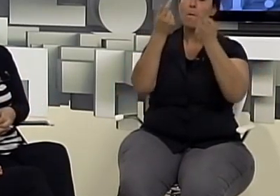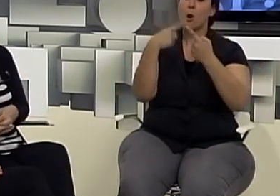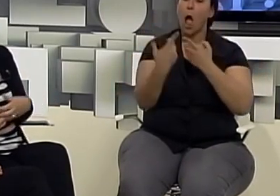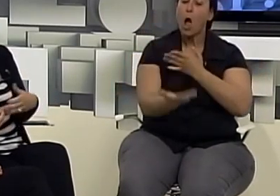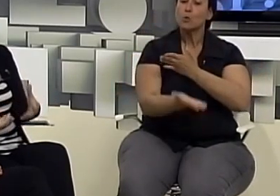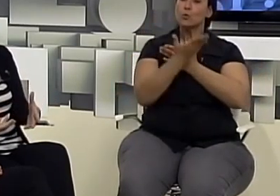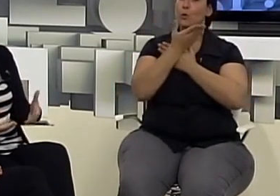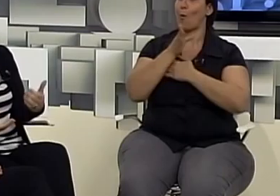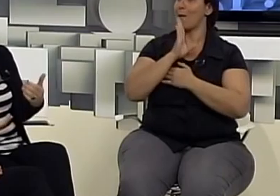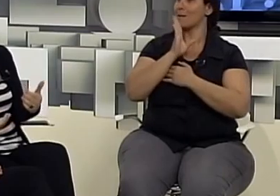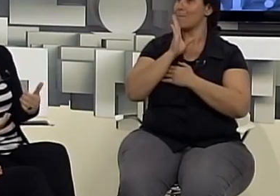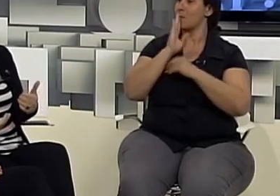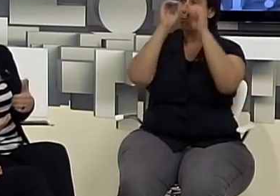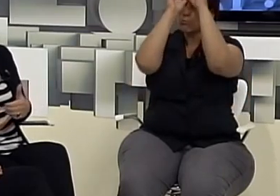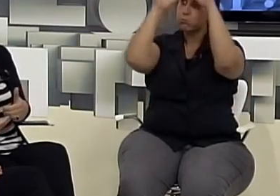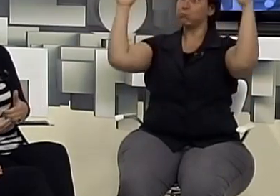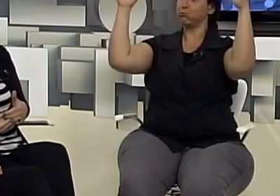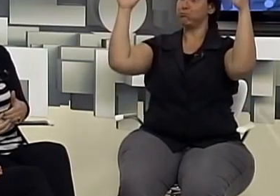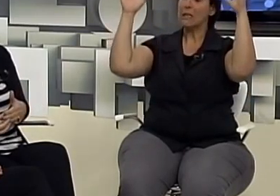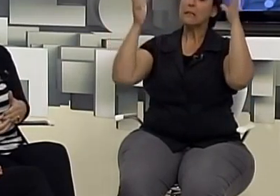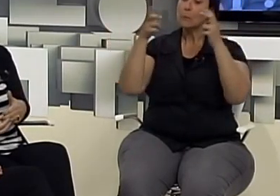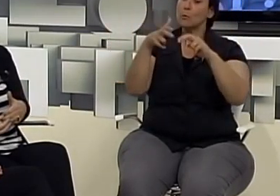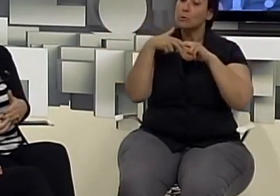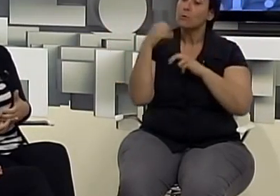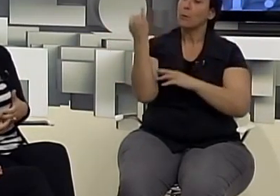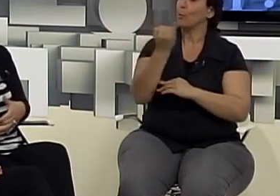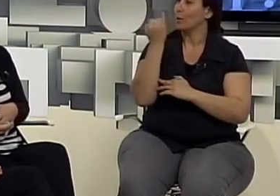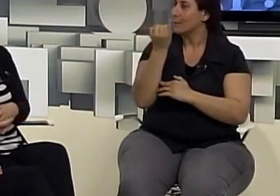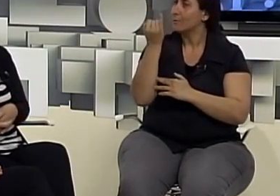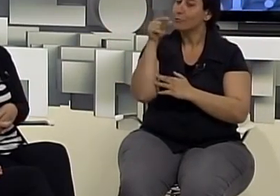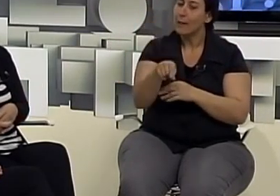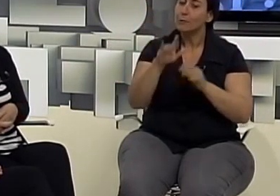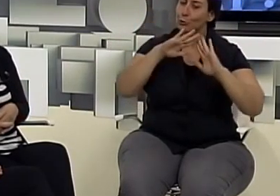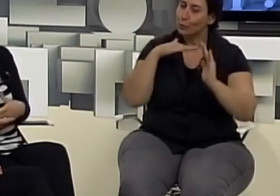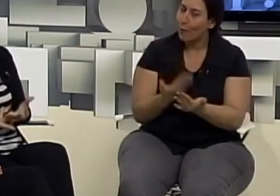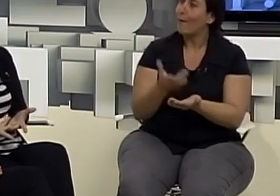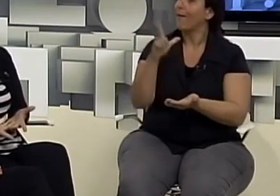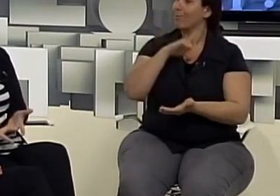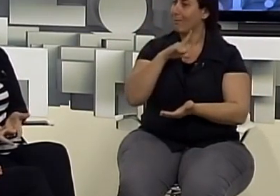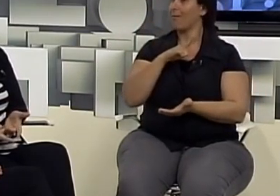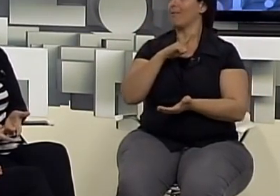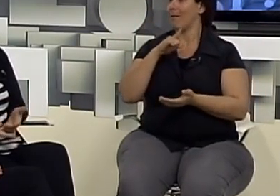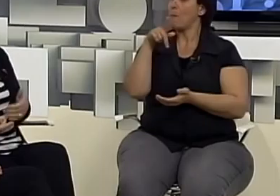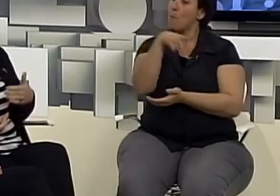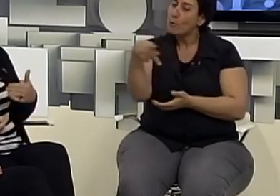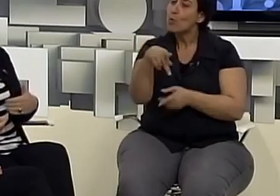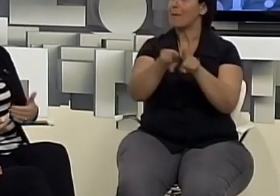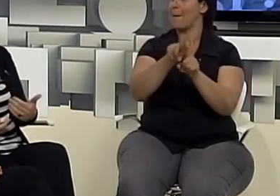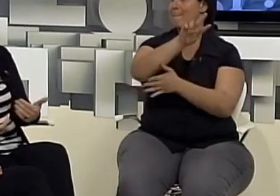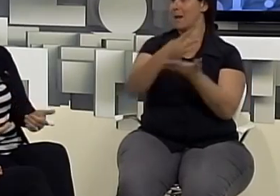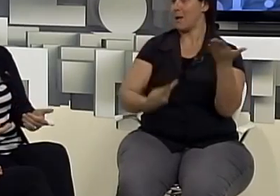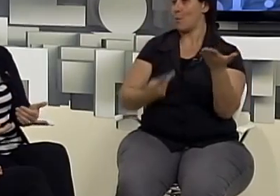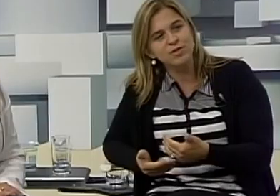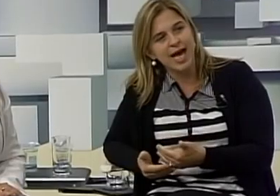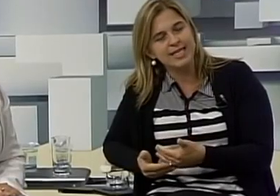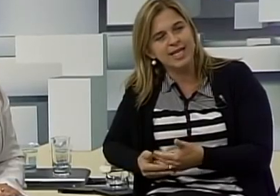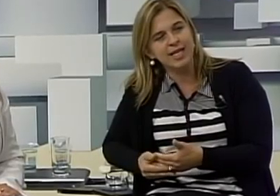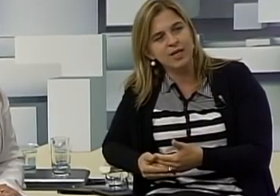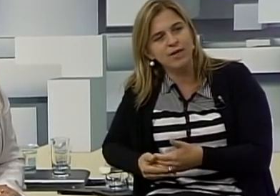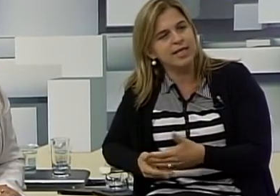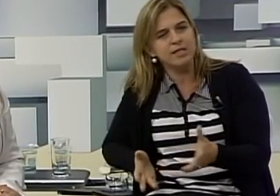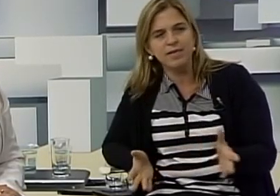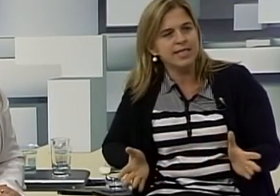conhecimento. Para tanto, é necessário que essa escola tenha professores também bilíngues e que também possam